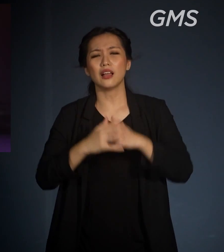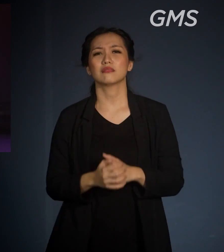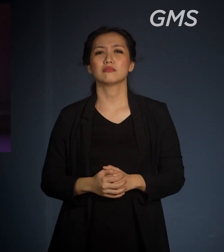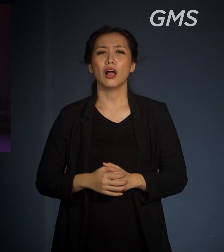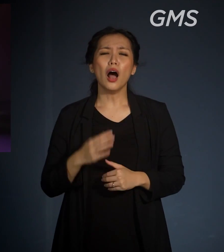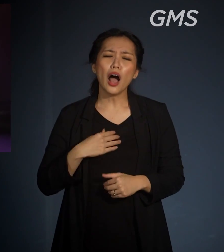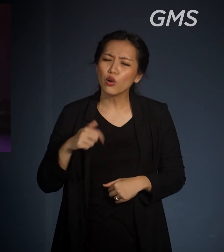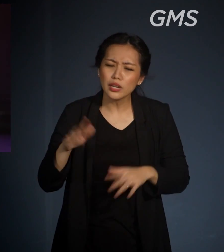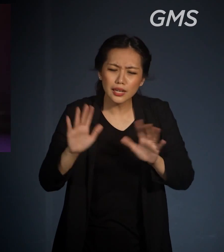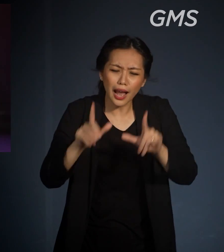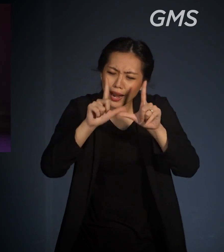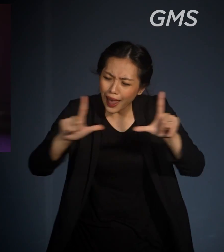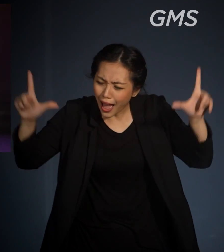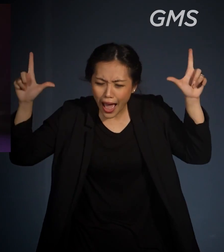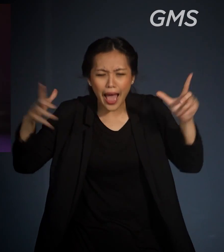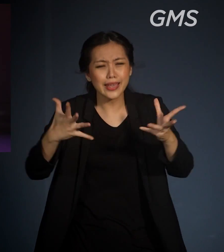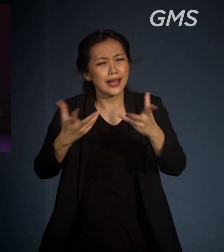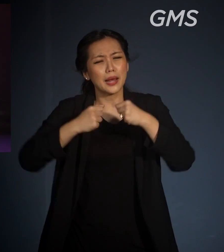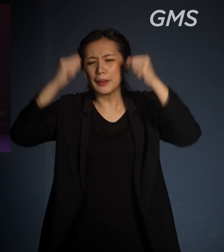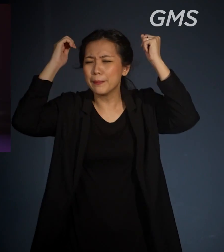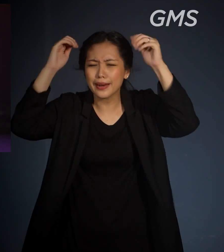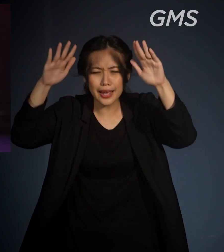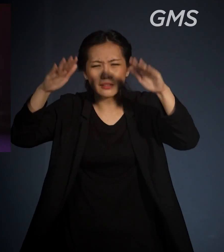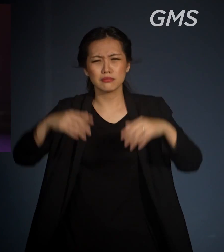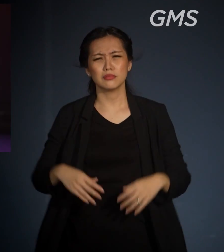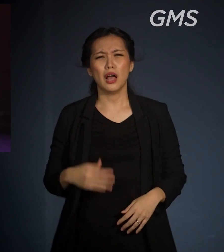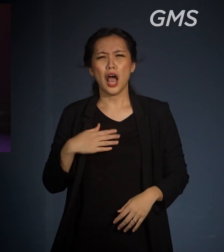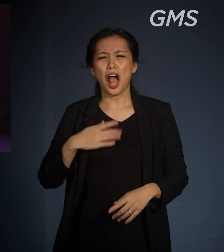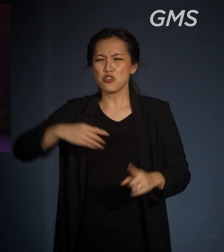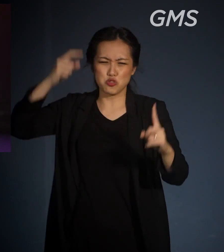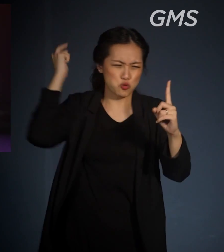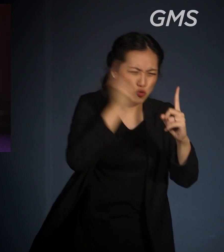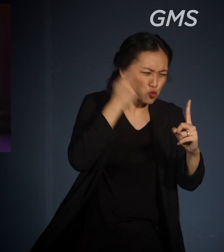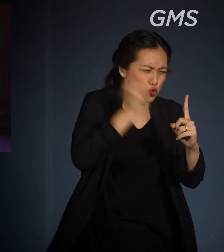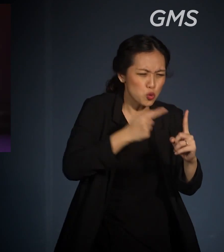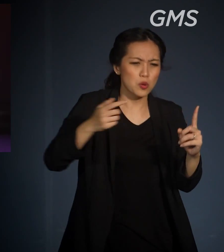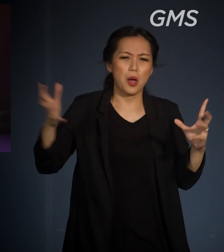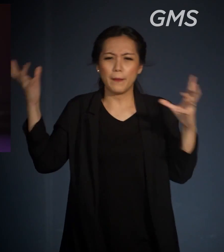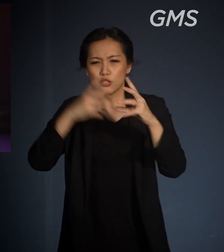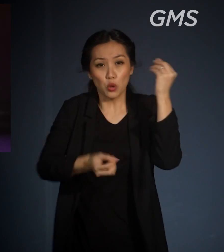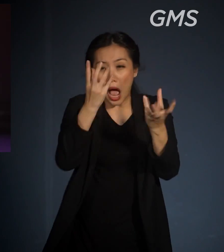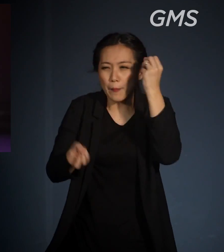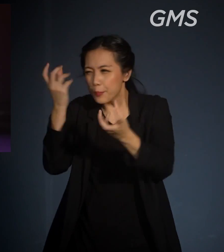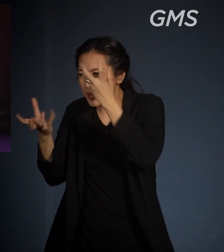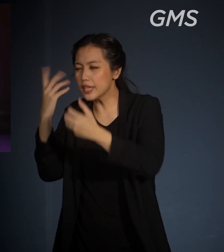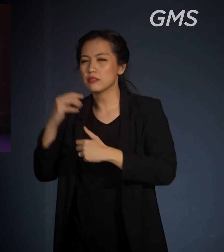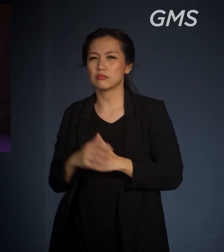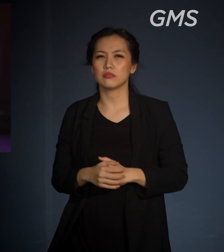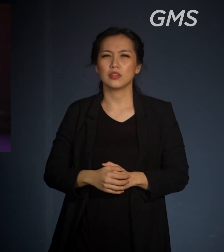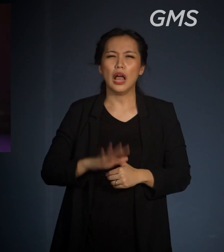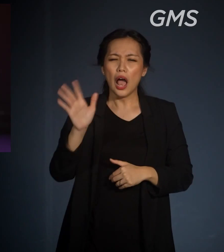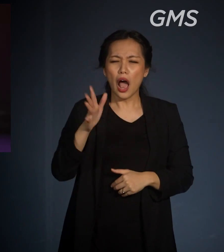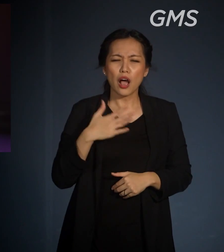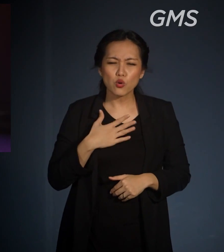layak diberkati. Aku ini seharusnya mati dan dikutuk masuk ke neraka. Aku ini harusnya itu nggak